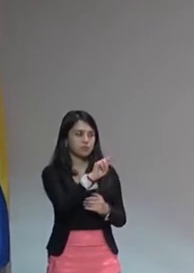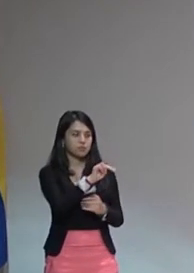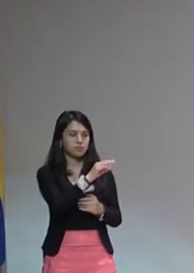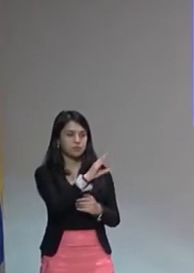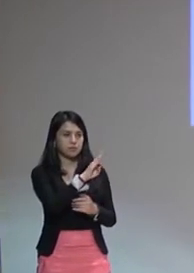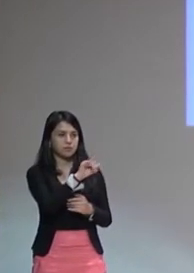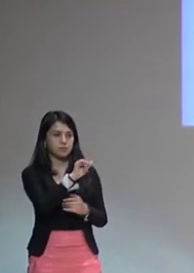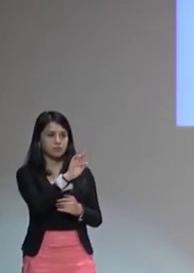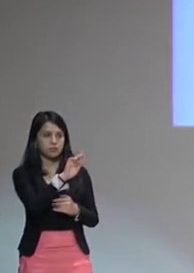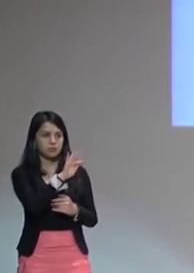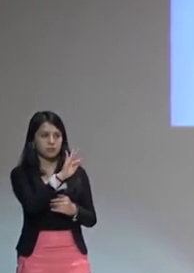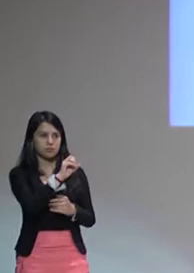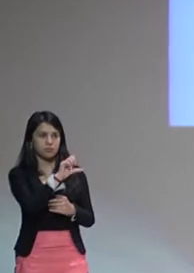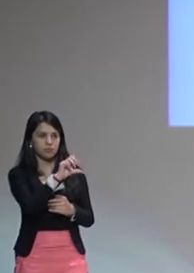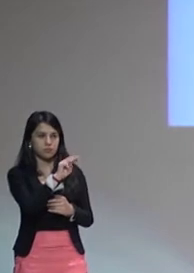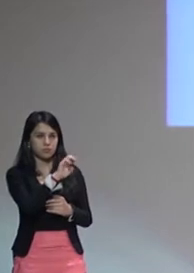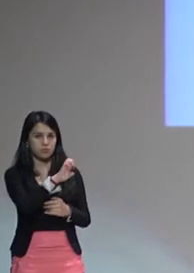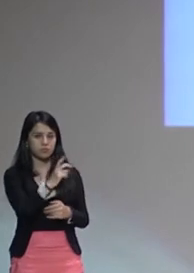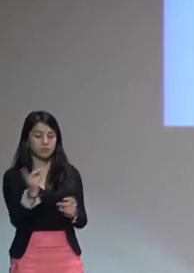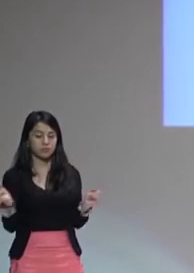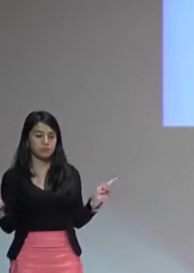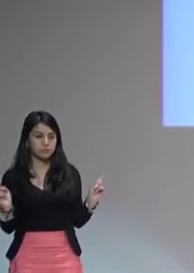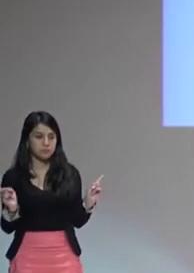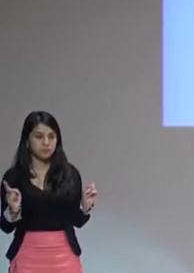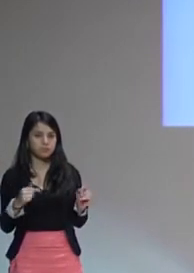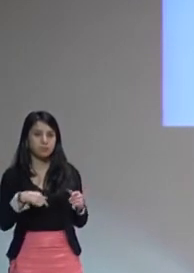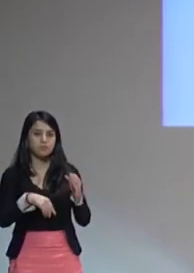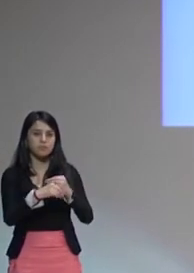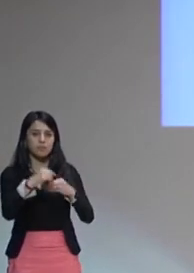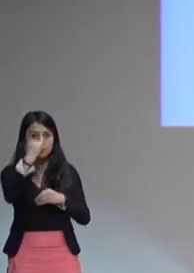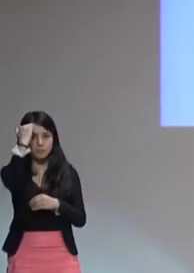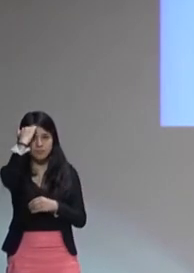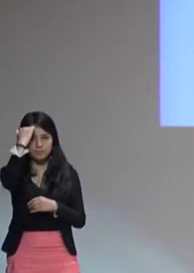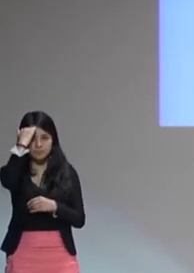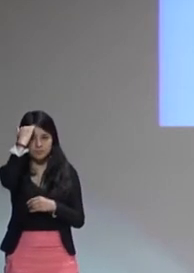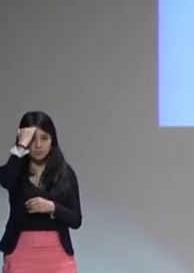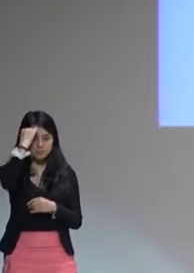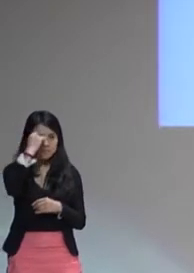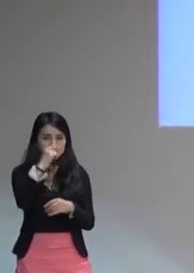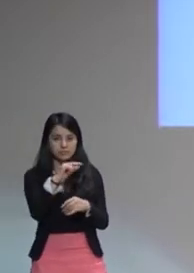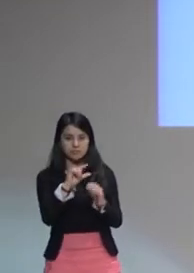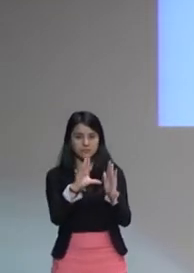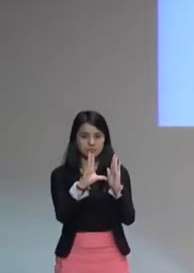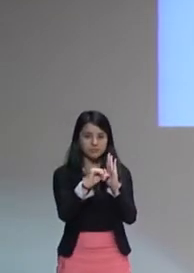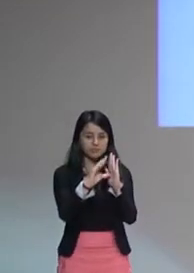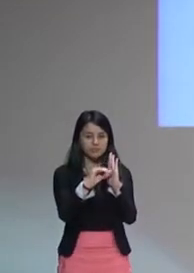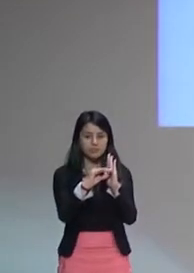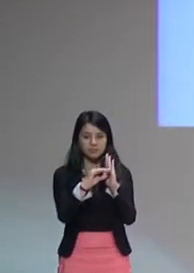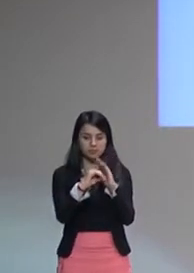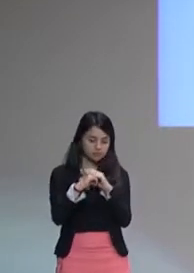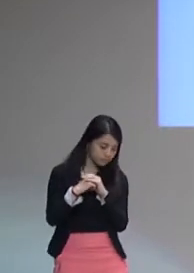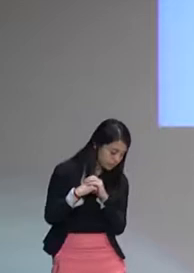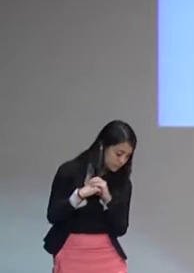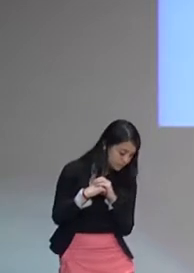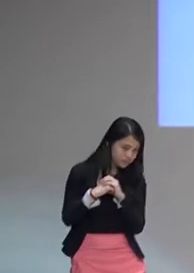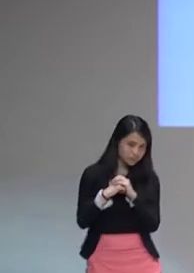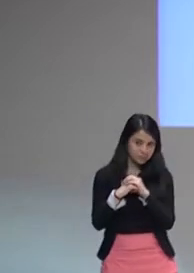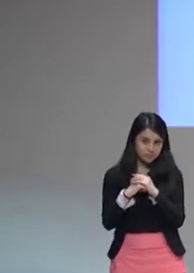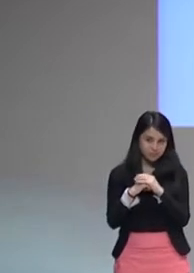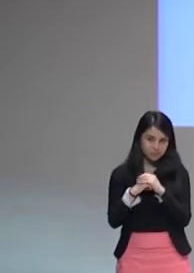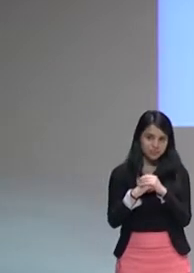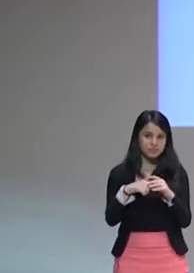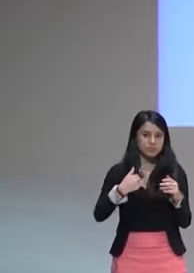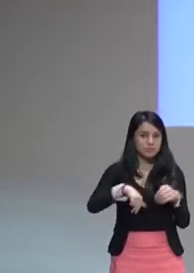Bartolomé. Ambos son profesores de ciencias sociales. Ambos desarrollaron con sus